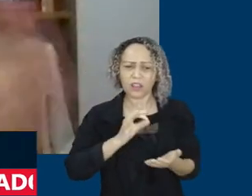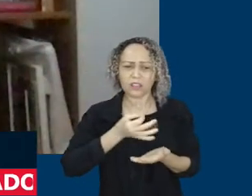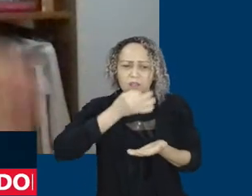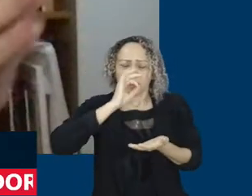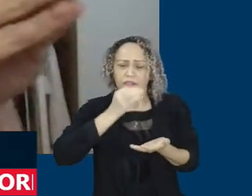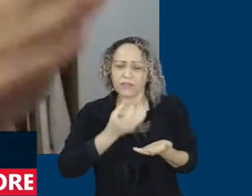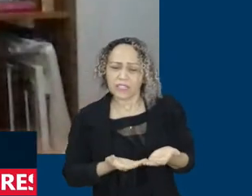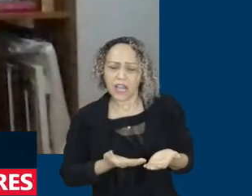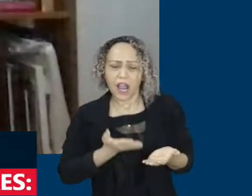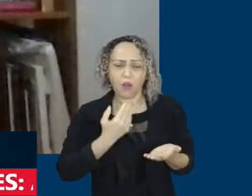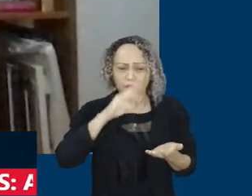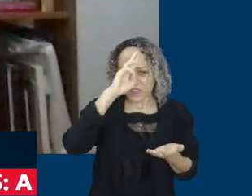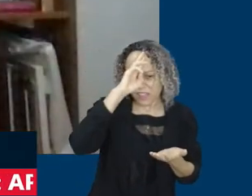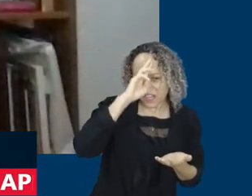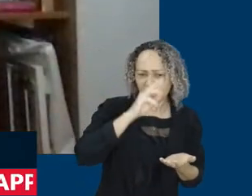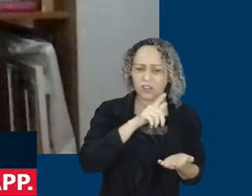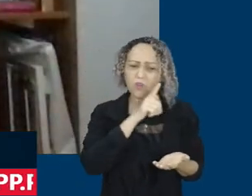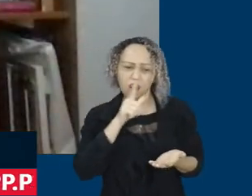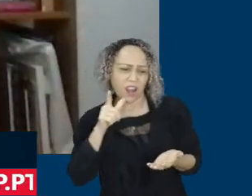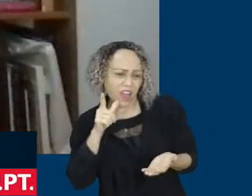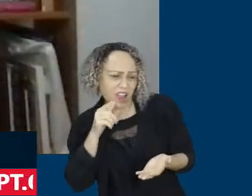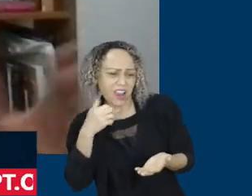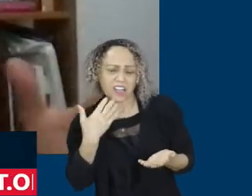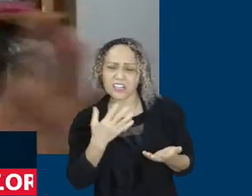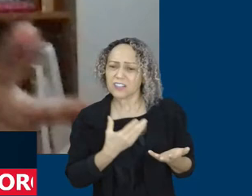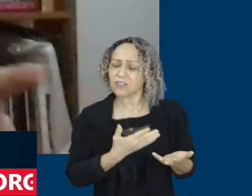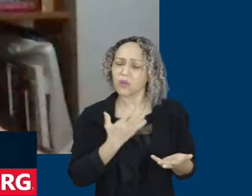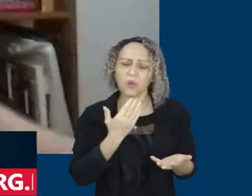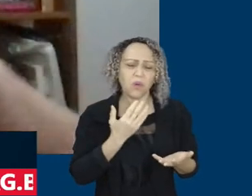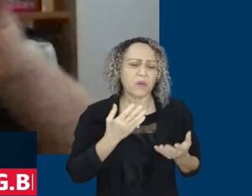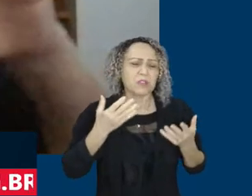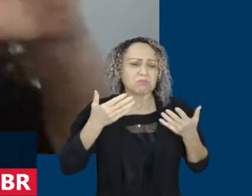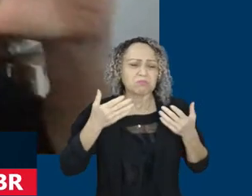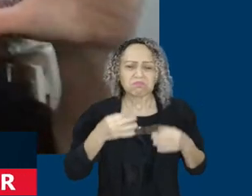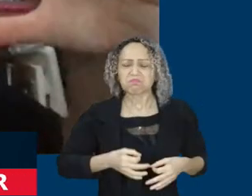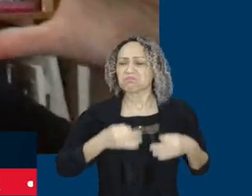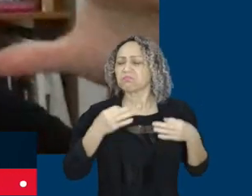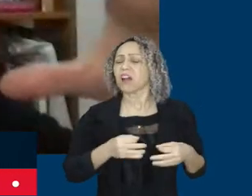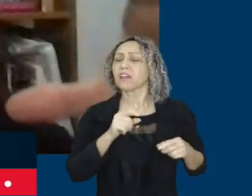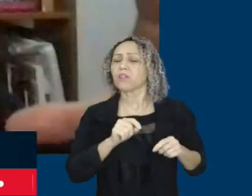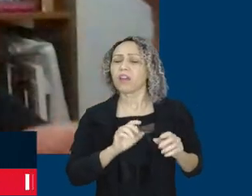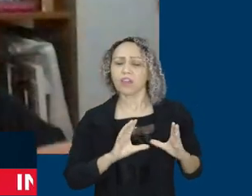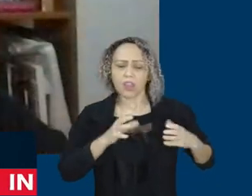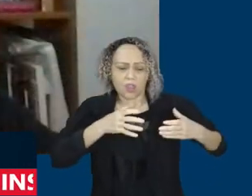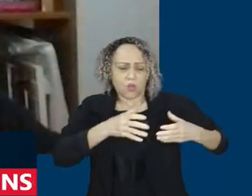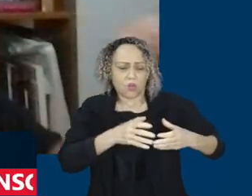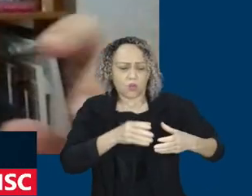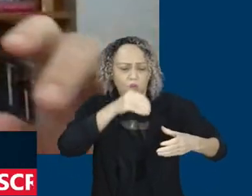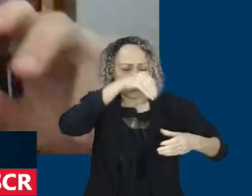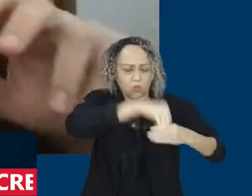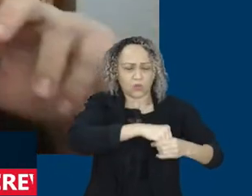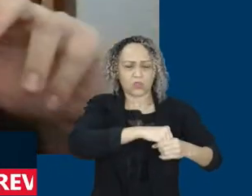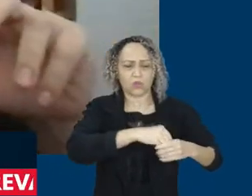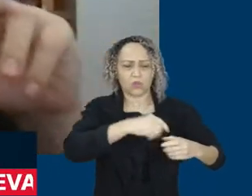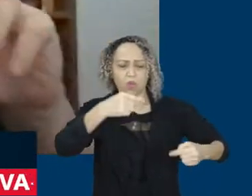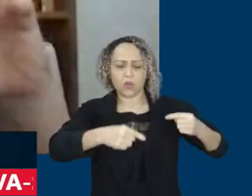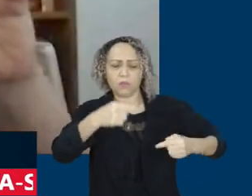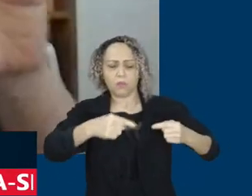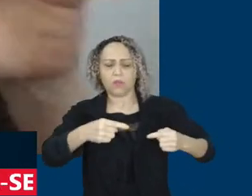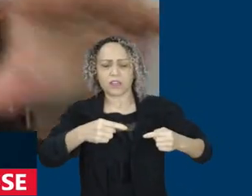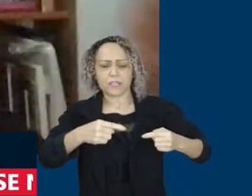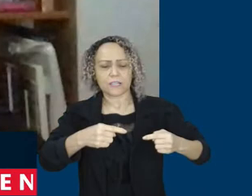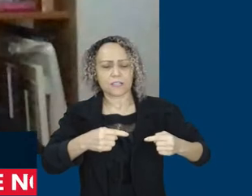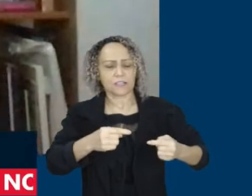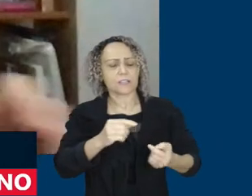manhã, lanche, almoço, então chegando na escola, almoçando. Então, é um conjunto de políticas que a gente construiu, programa de aquisição